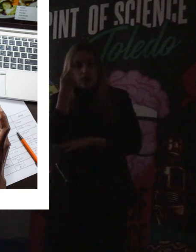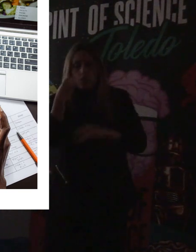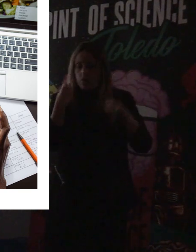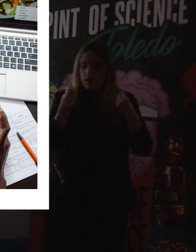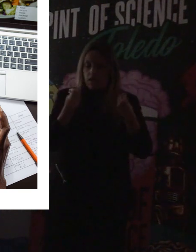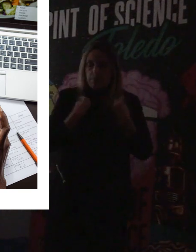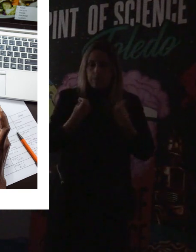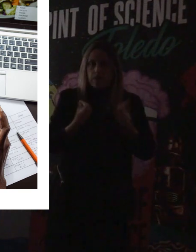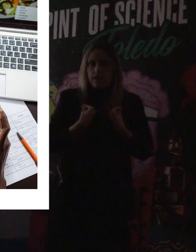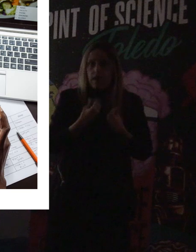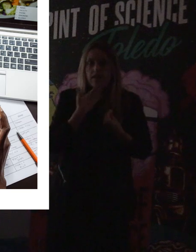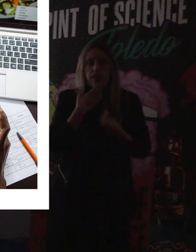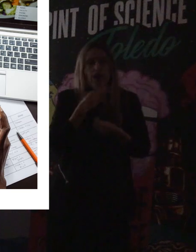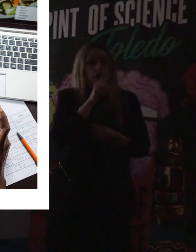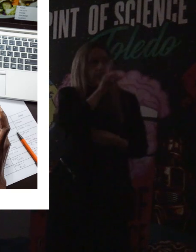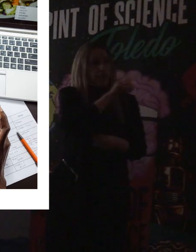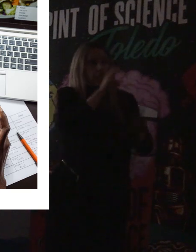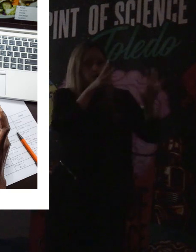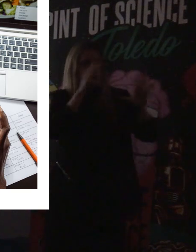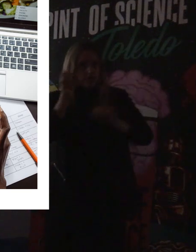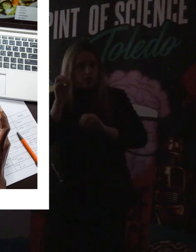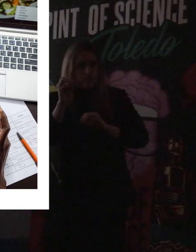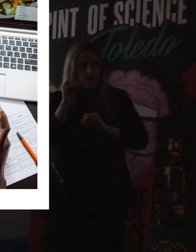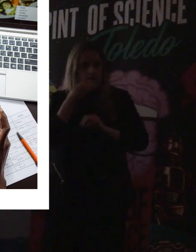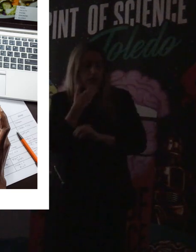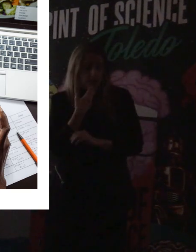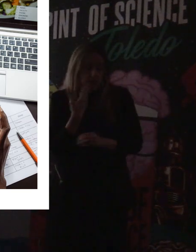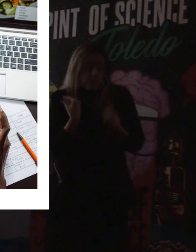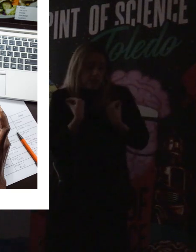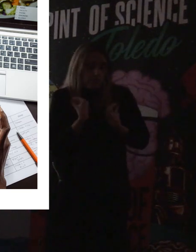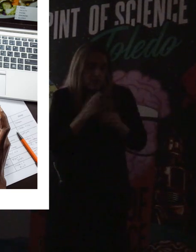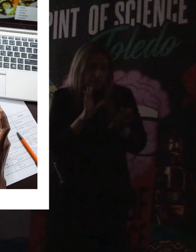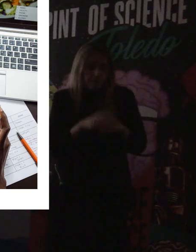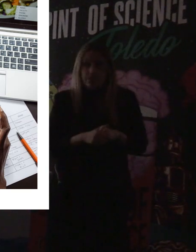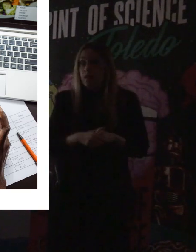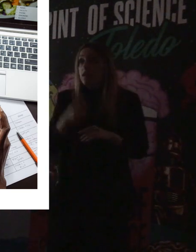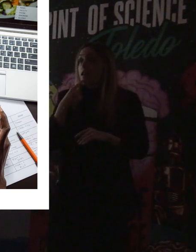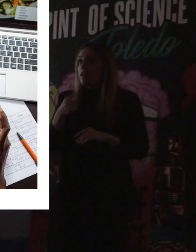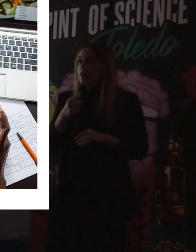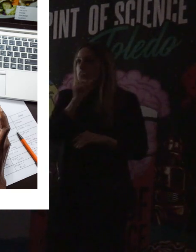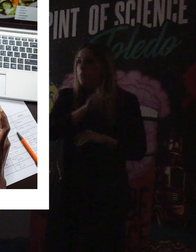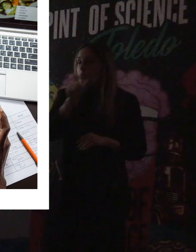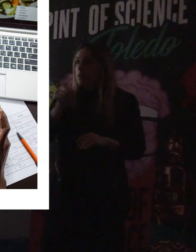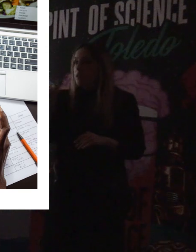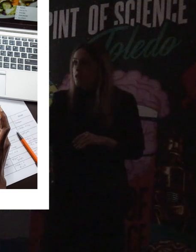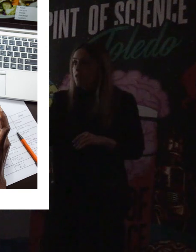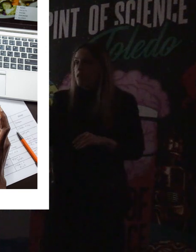de 180 años. Esto que piensa que... Ha dicho que la persona que va a llegar a 200 años